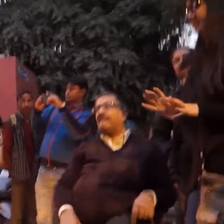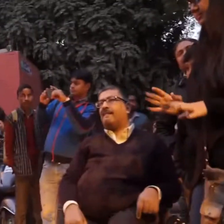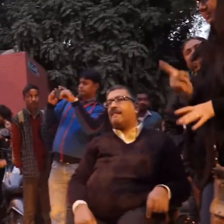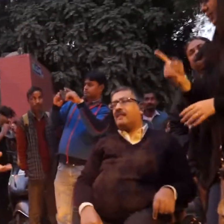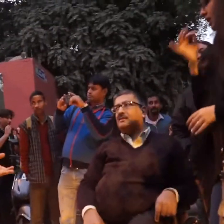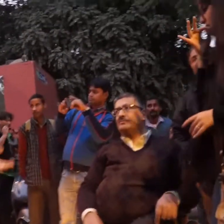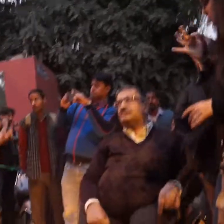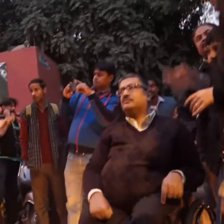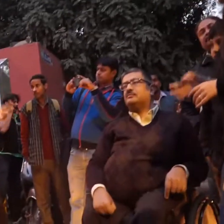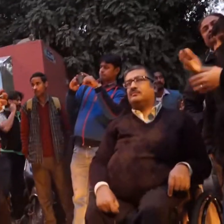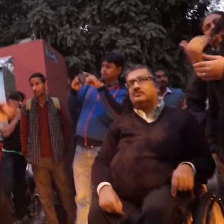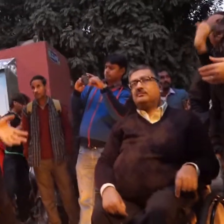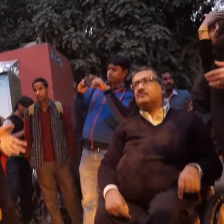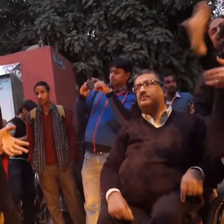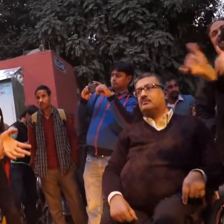चाहिए।